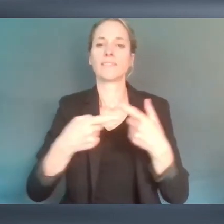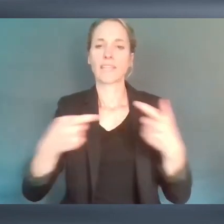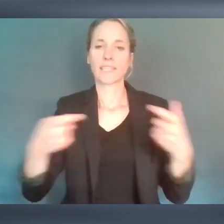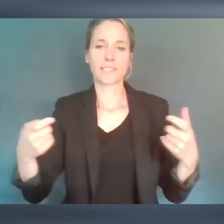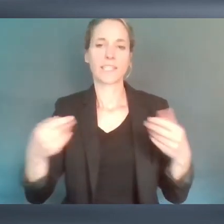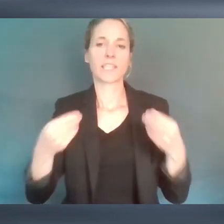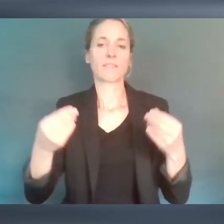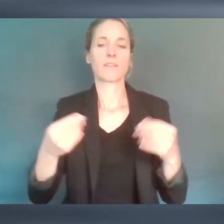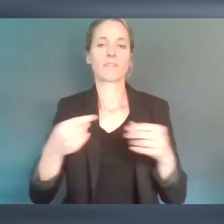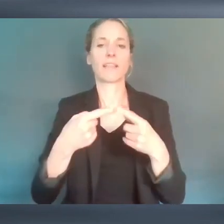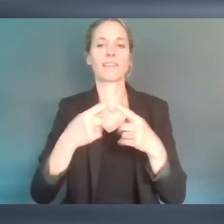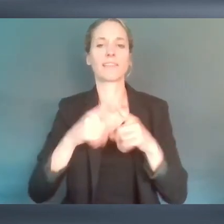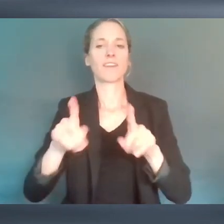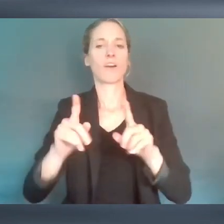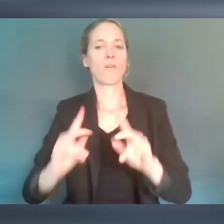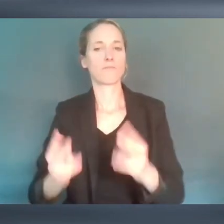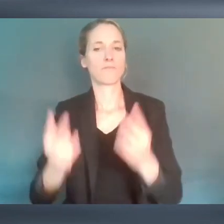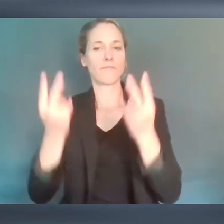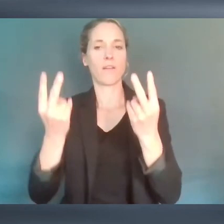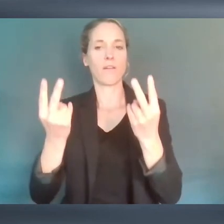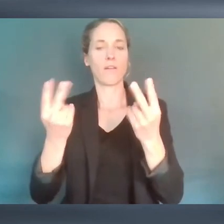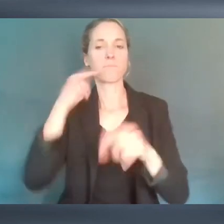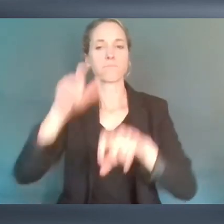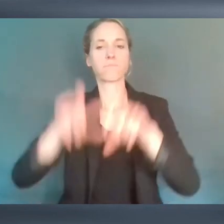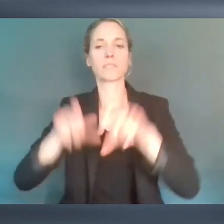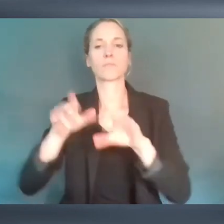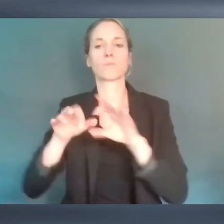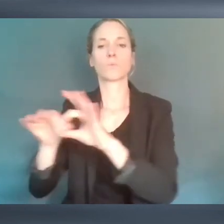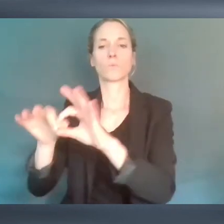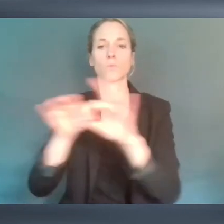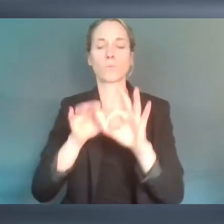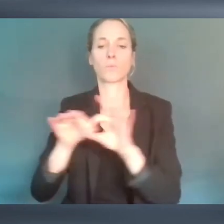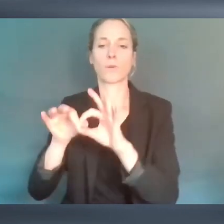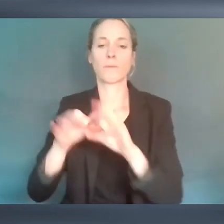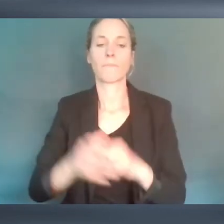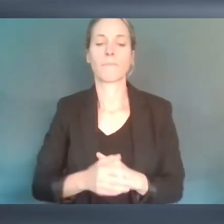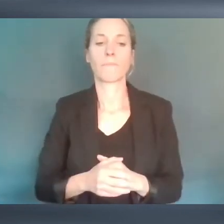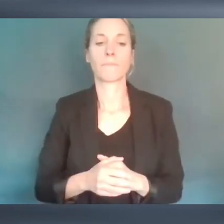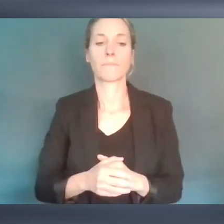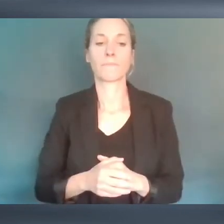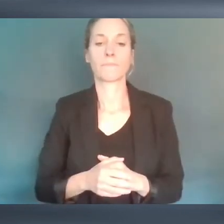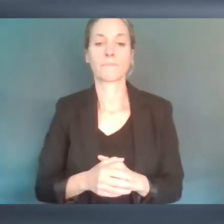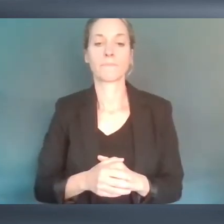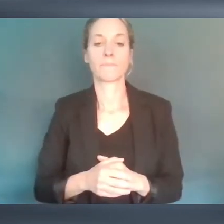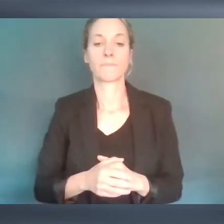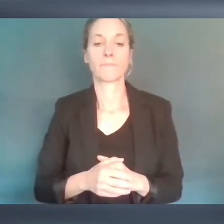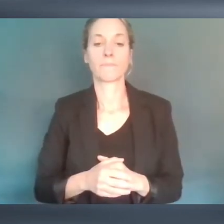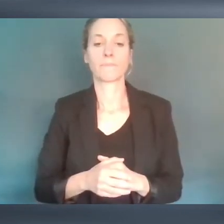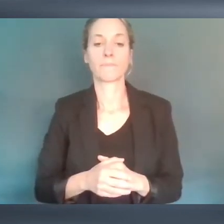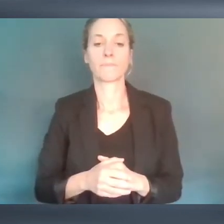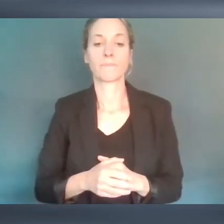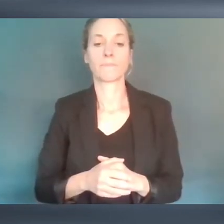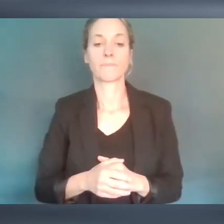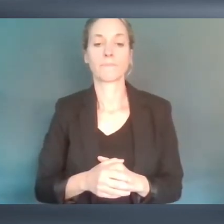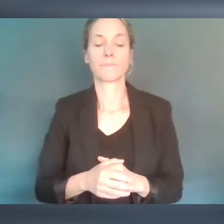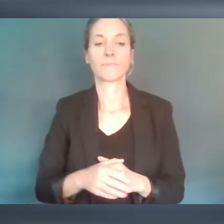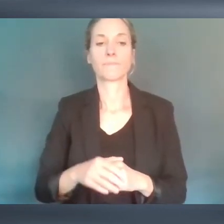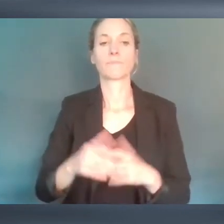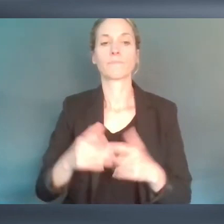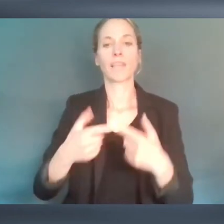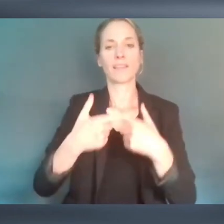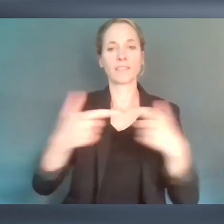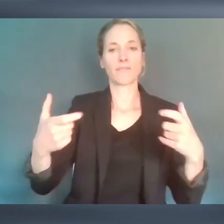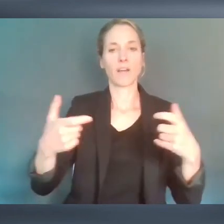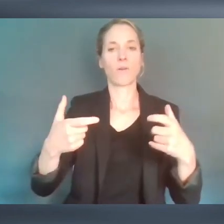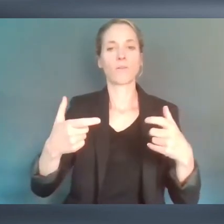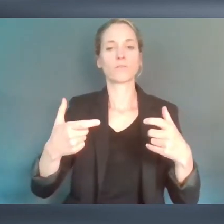des collaborateurs, elle existe, elle est recherchée, on en est conscient, on reconnaît ces différences, on ne